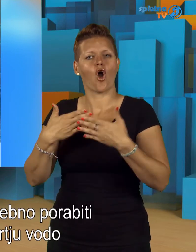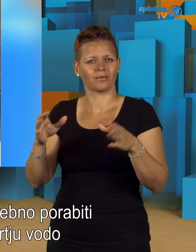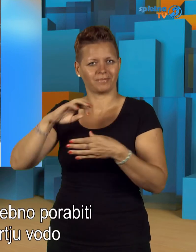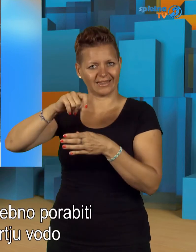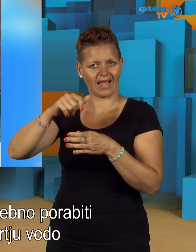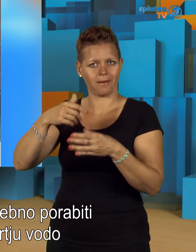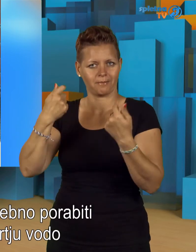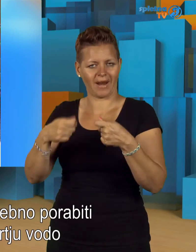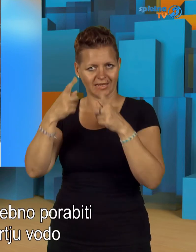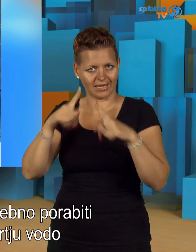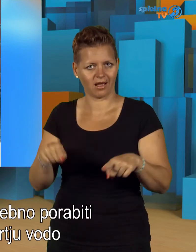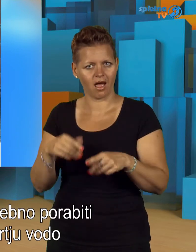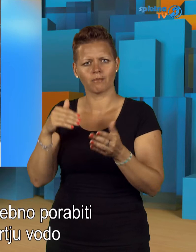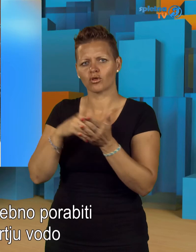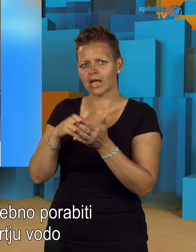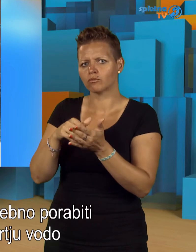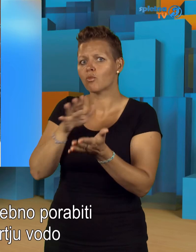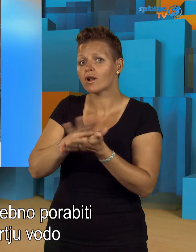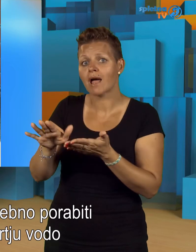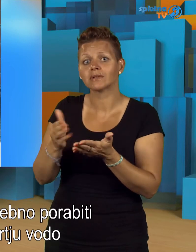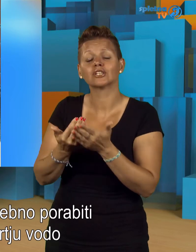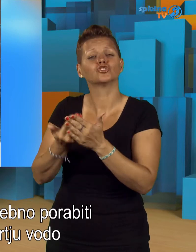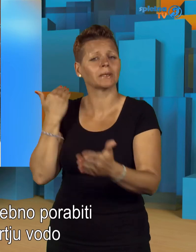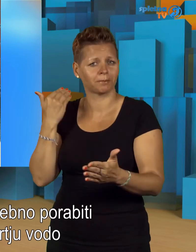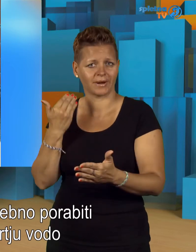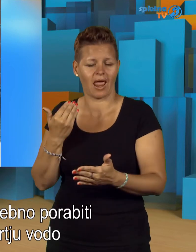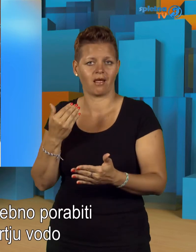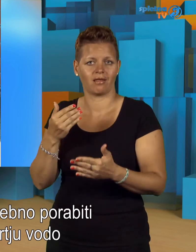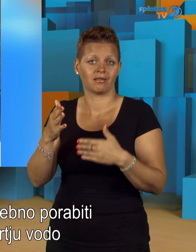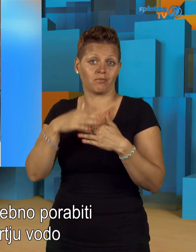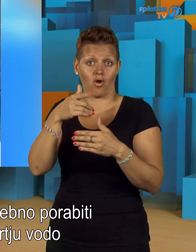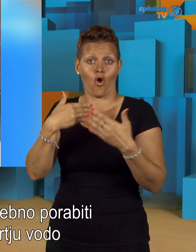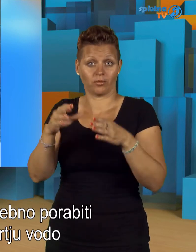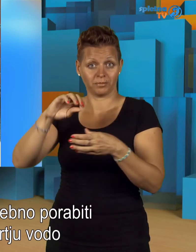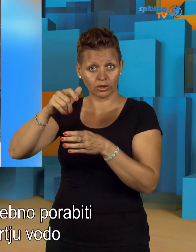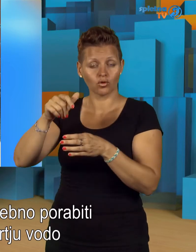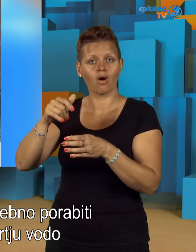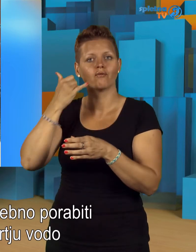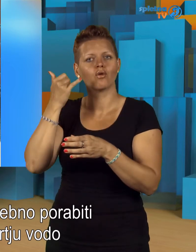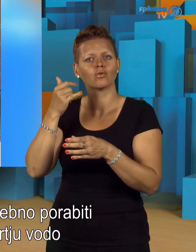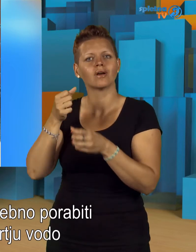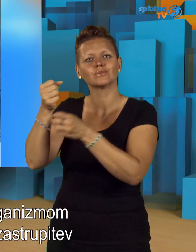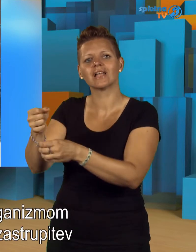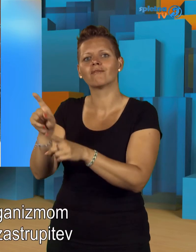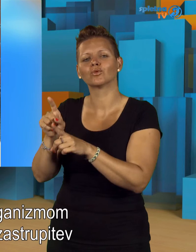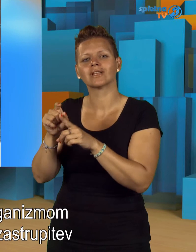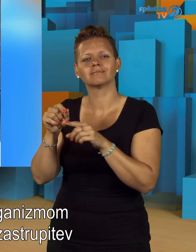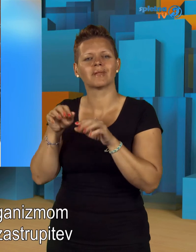Odprto plastenko je treba porabiti čim prej, saj ob odprtju vodo izpostavimo mikroorganizmom iz okolice in je